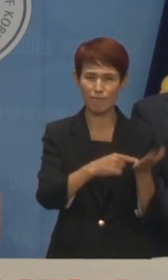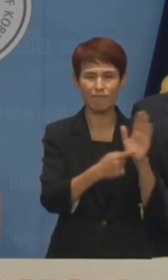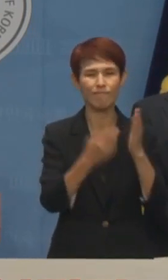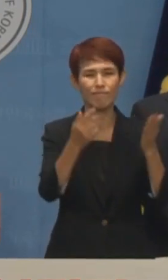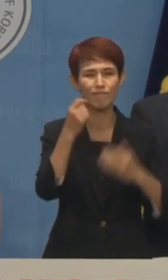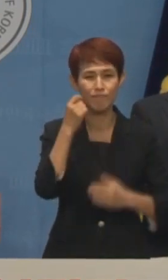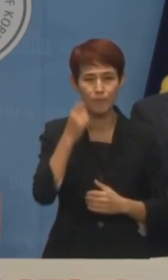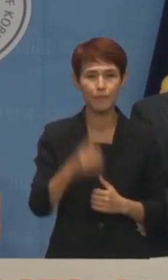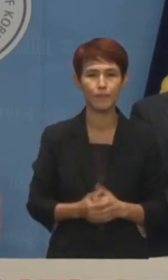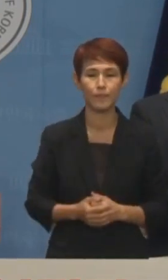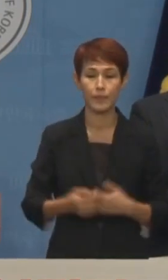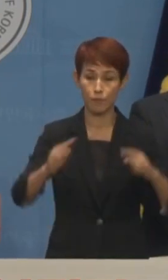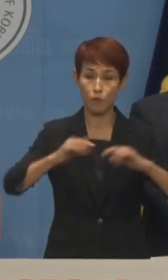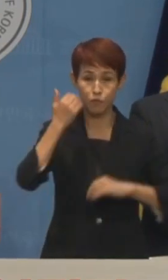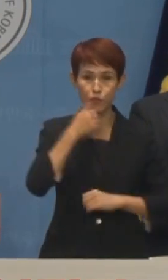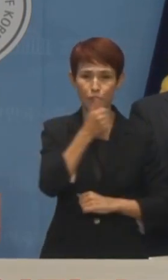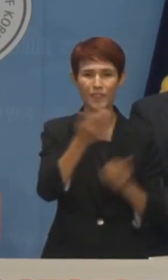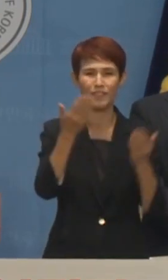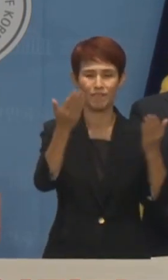소개를 해드리겠습니다.